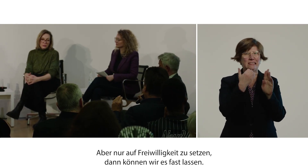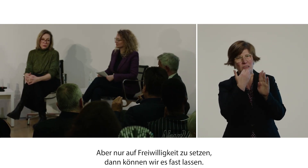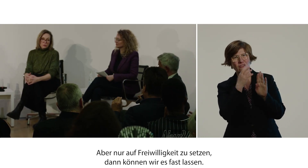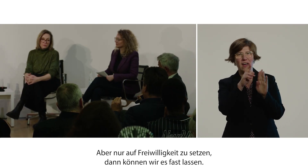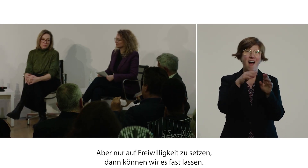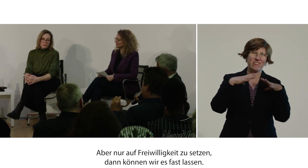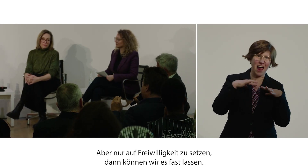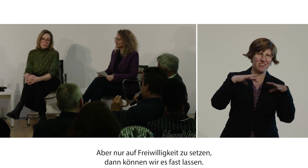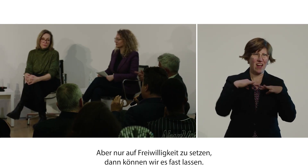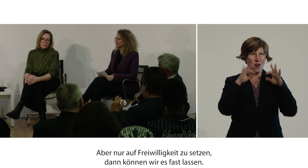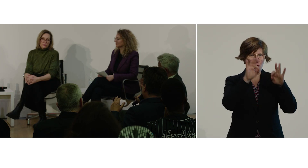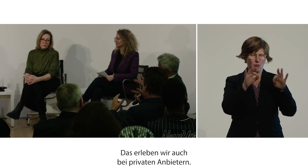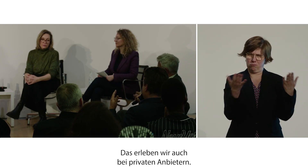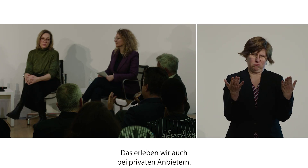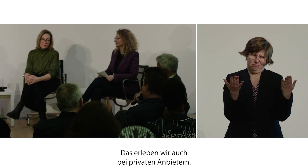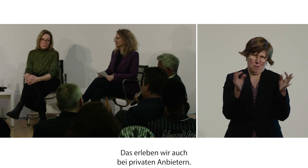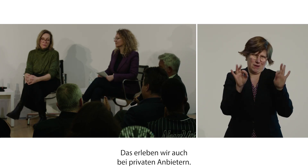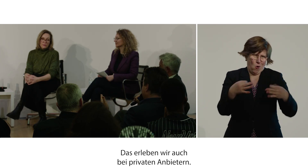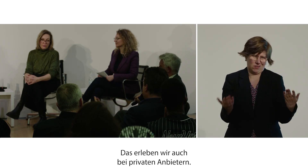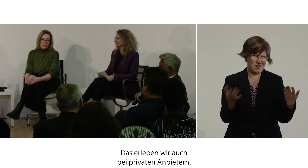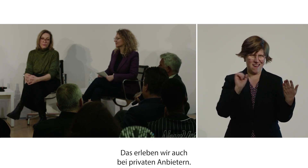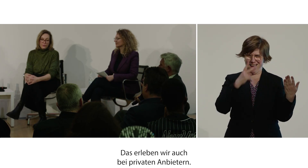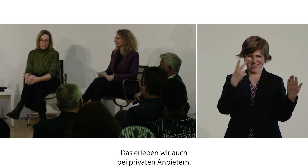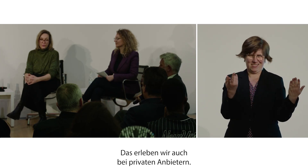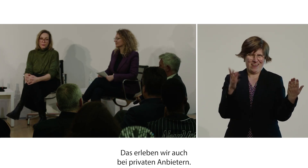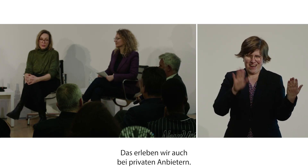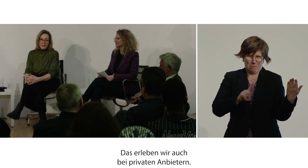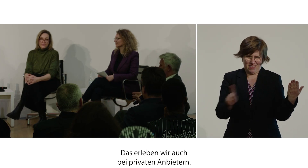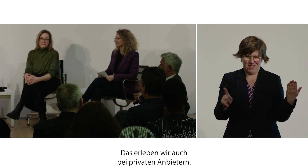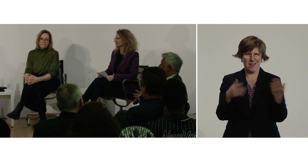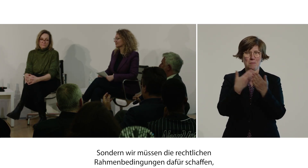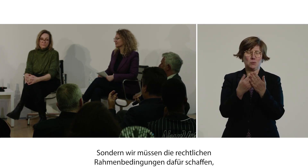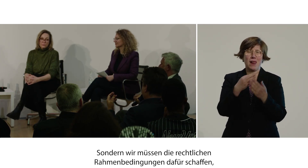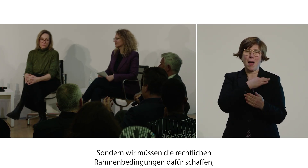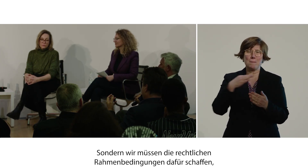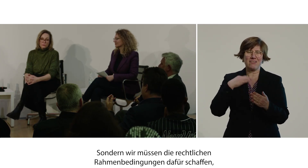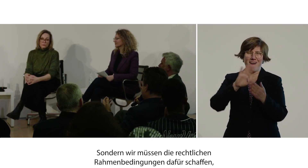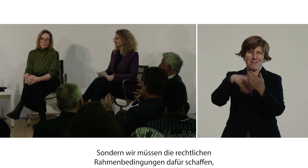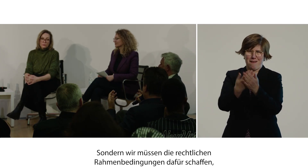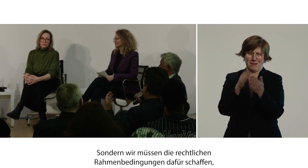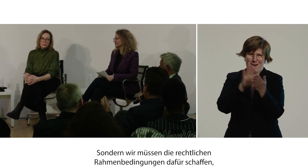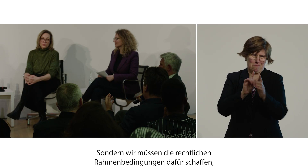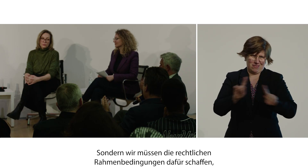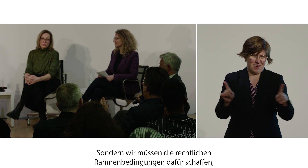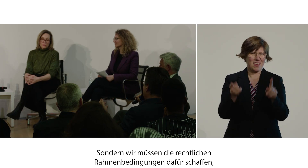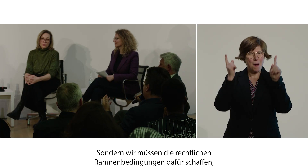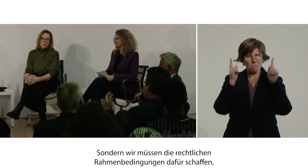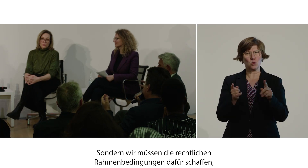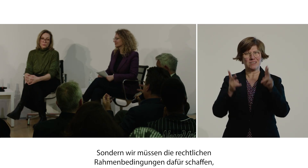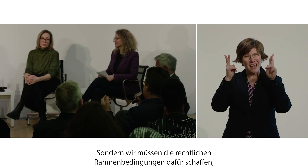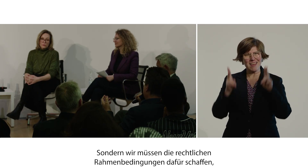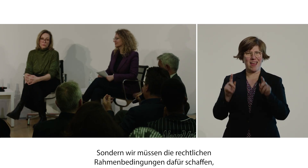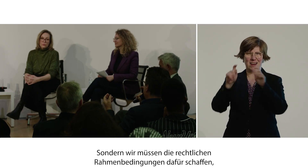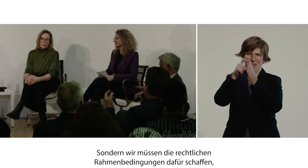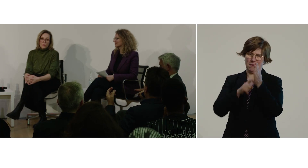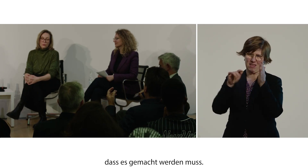setzen, ich glaube, dann können wir es auch fast lassen. Das erleben wir auch beispielsweise bei privaten Anbietern, sondern wir müssen tatsächlich die rechtlichen Rahmenbedingungen